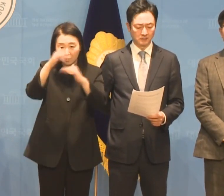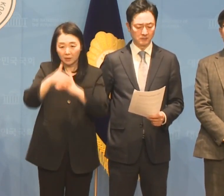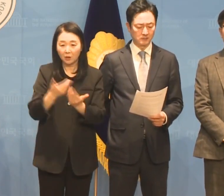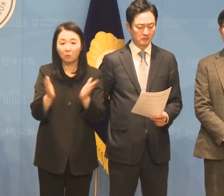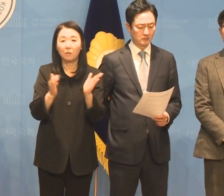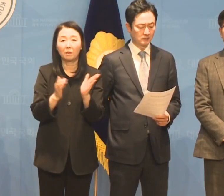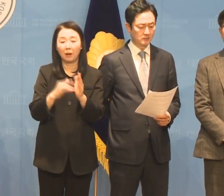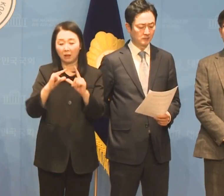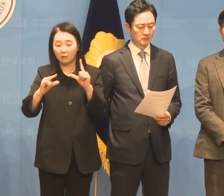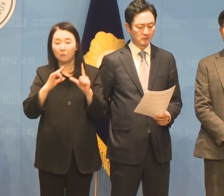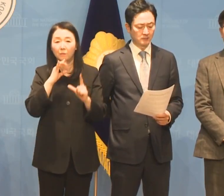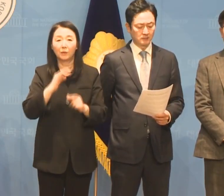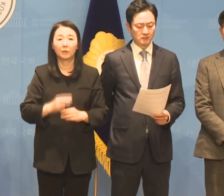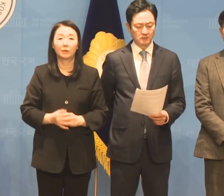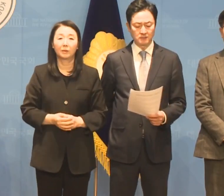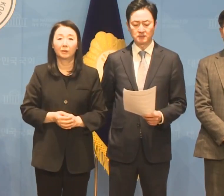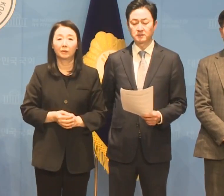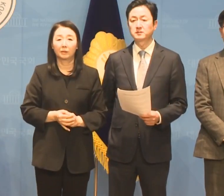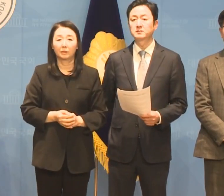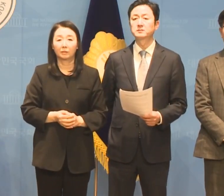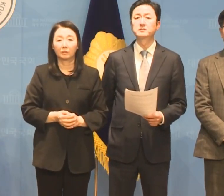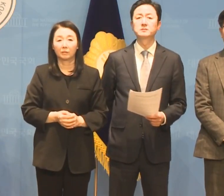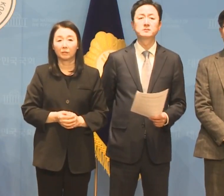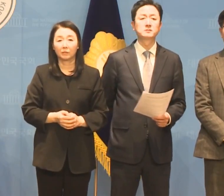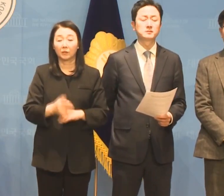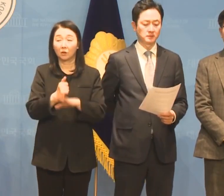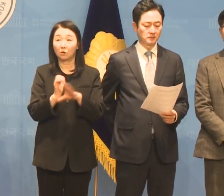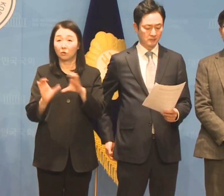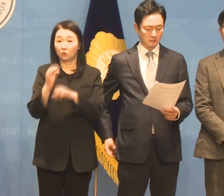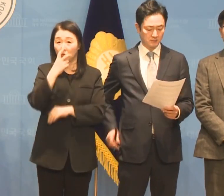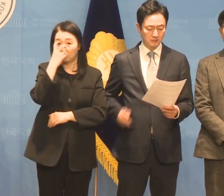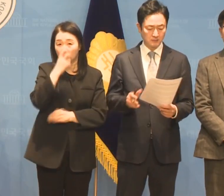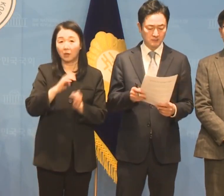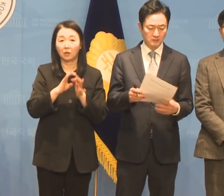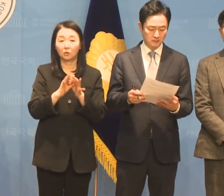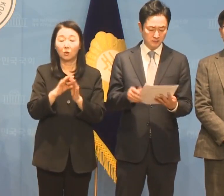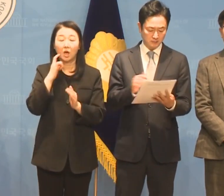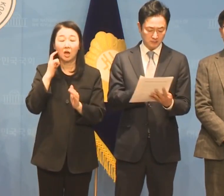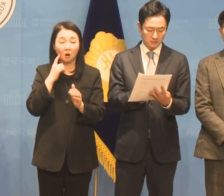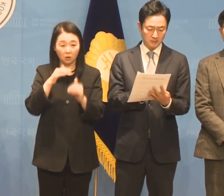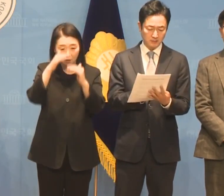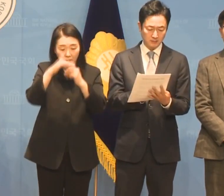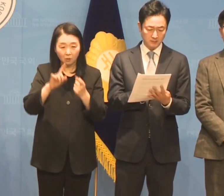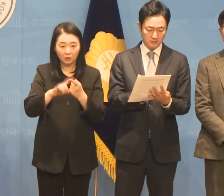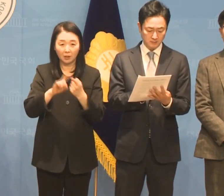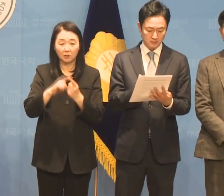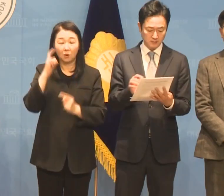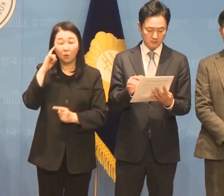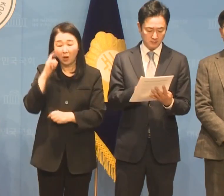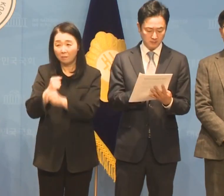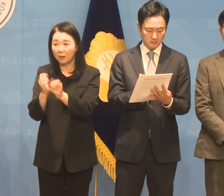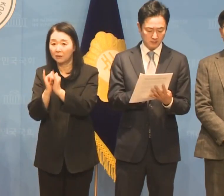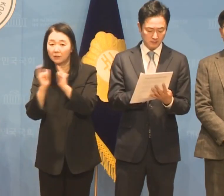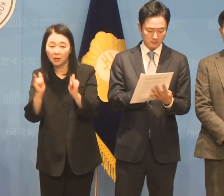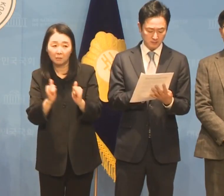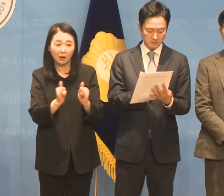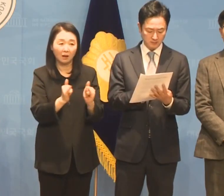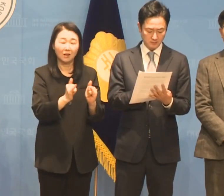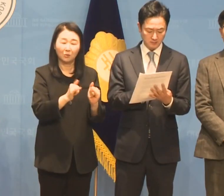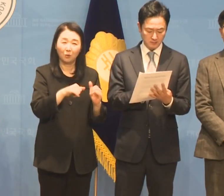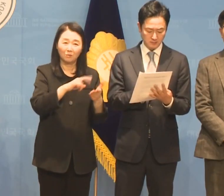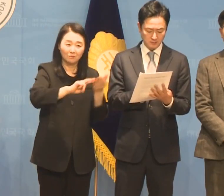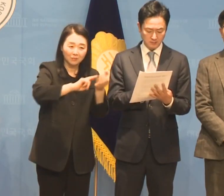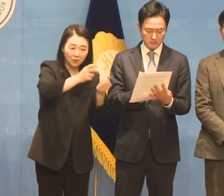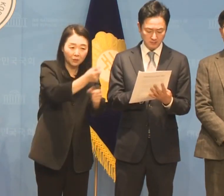빙상의 일각에 불과할 것입니다. 이에 추가적인 수사를 통해 허위사실들의 생산자와 유통자 등